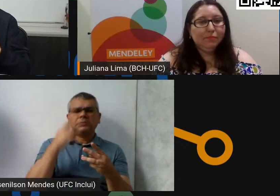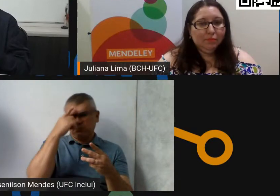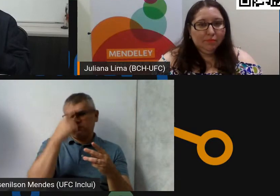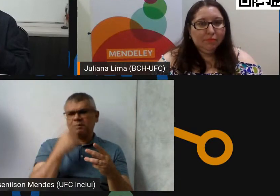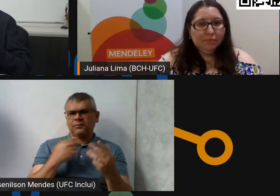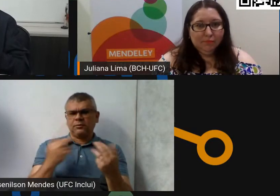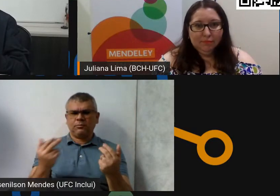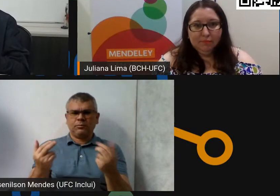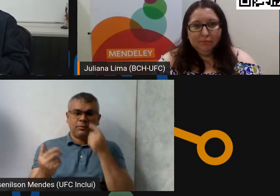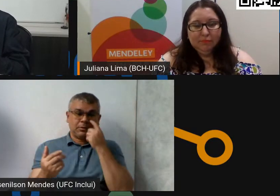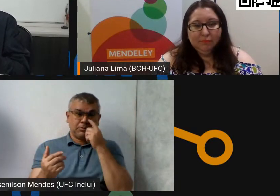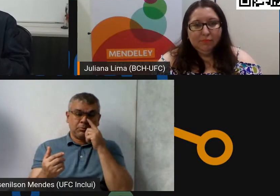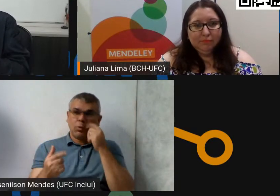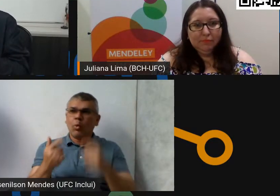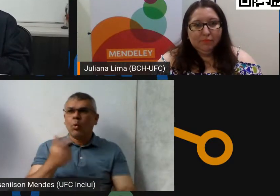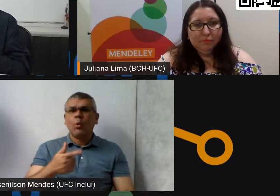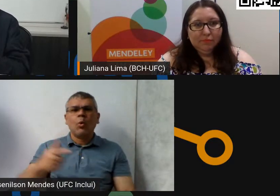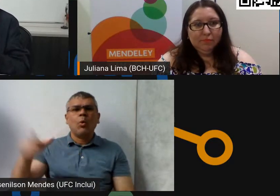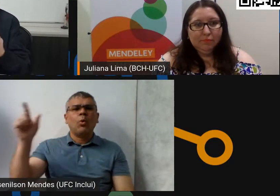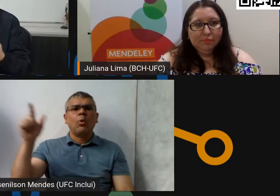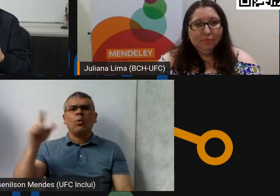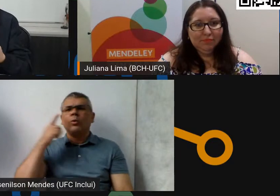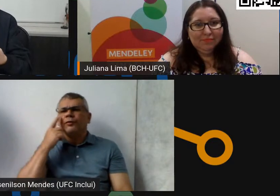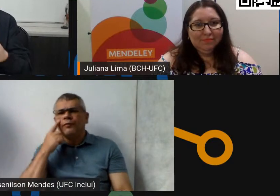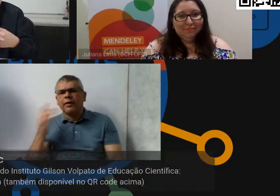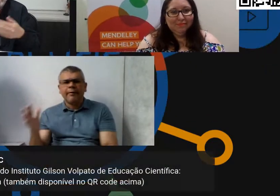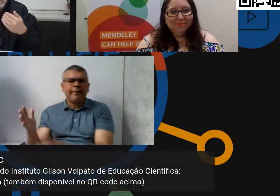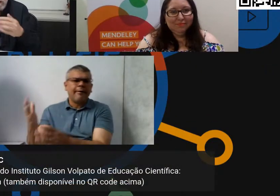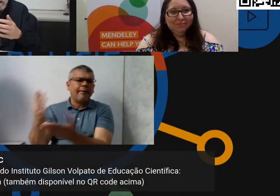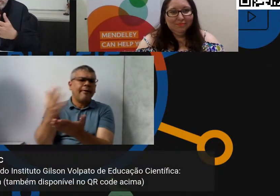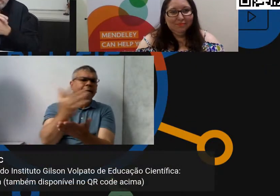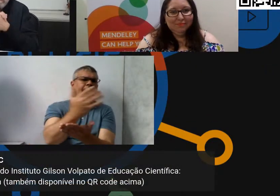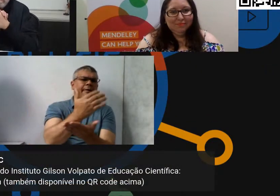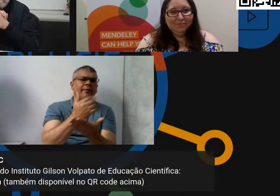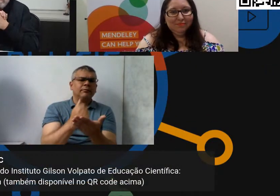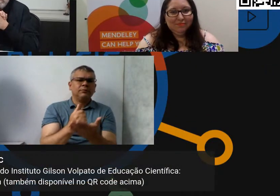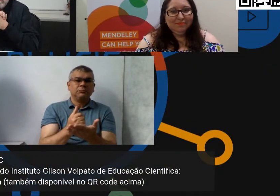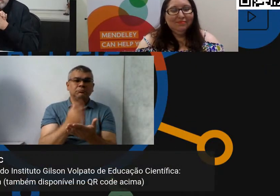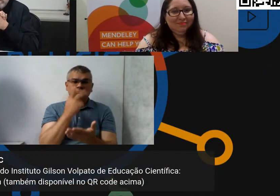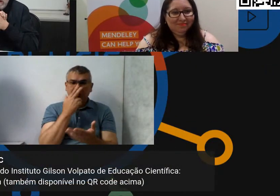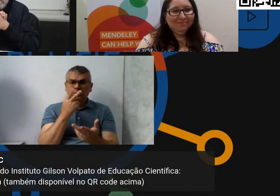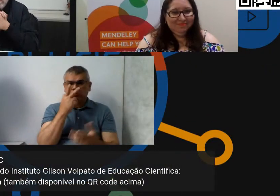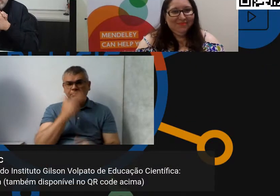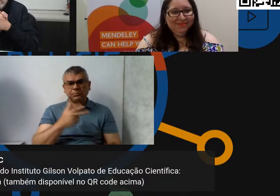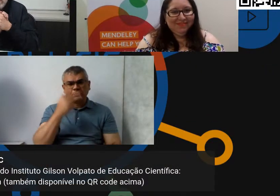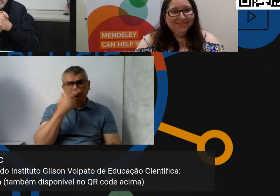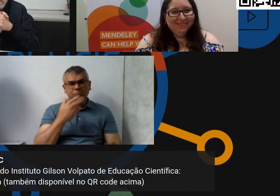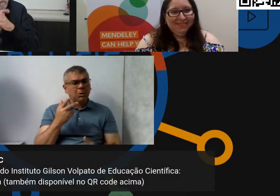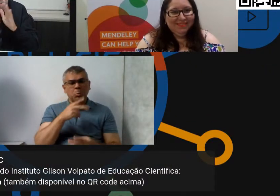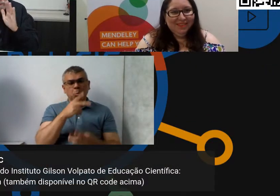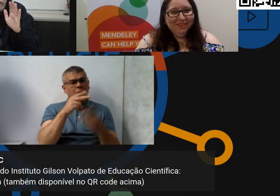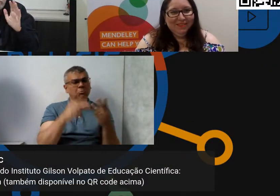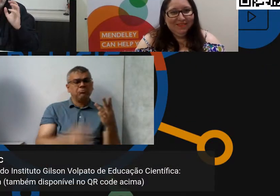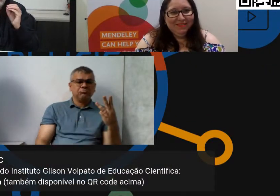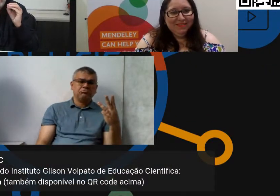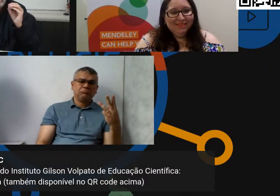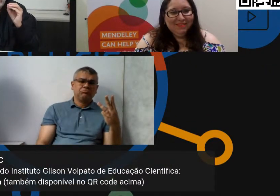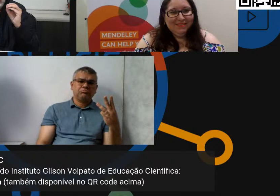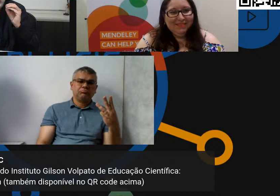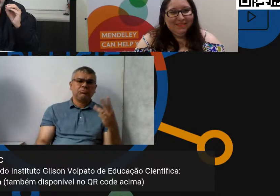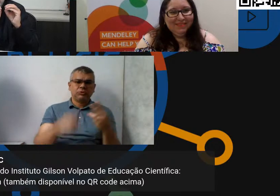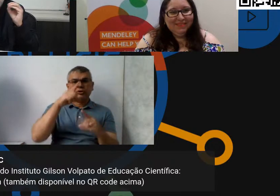vejo outro tipo de revisão que não seja chover no molhado. Tá? Então, é por aí. Por isso